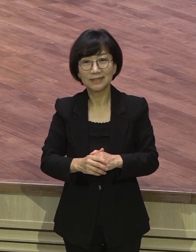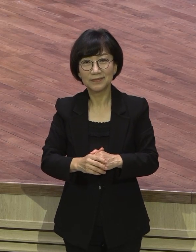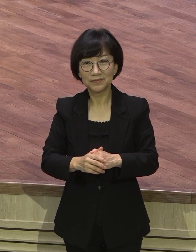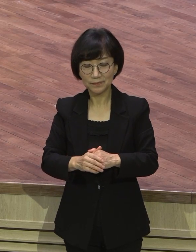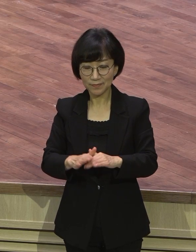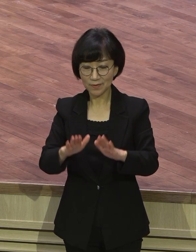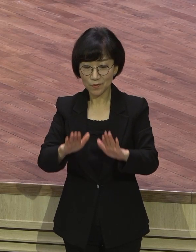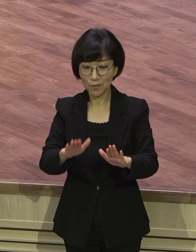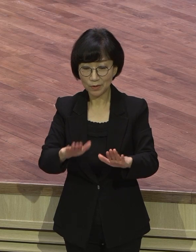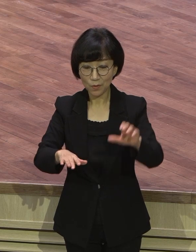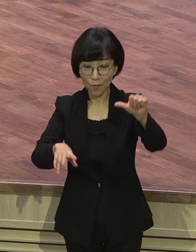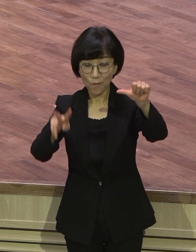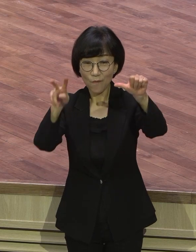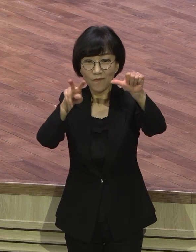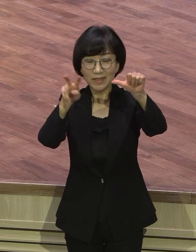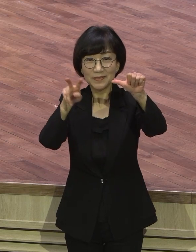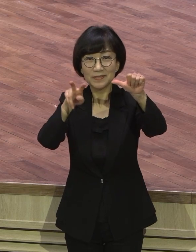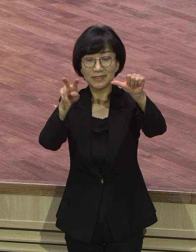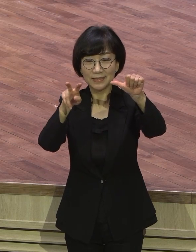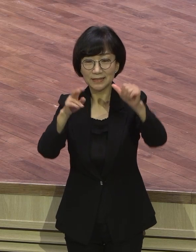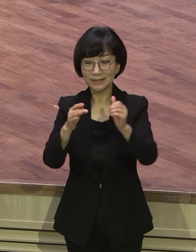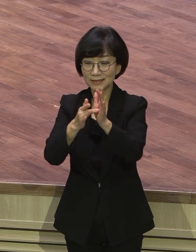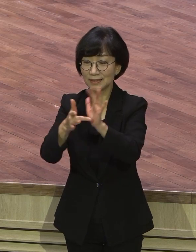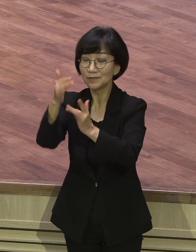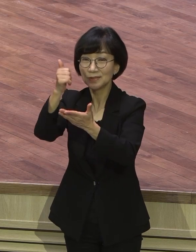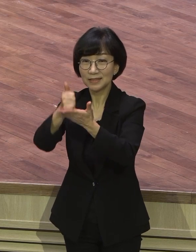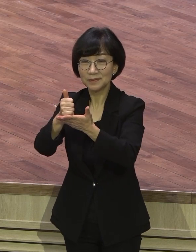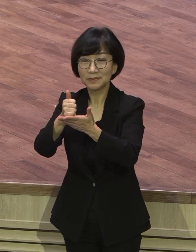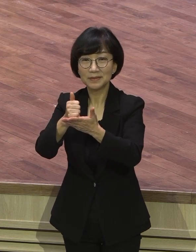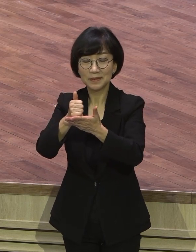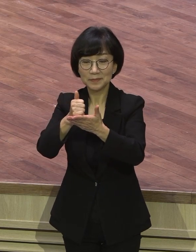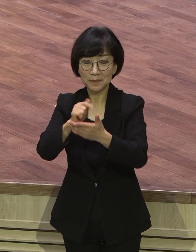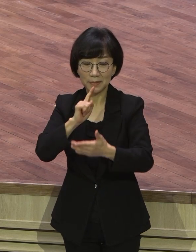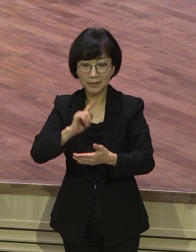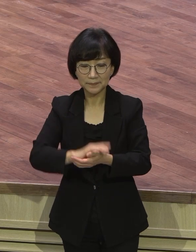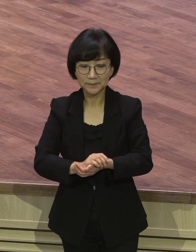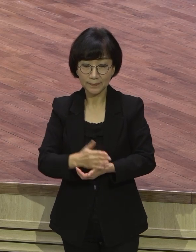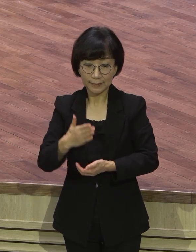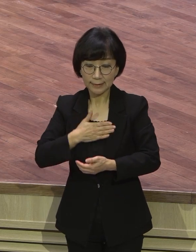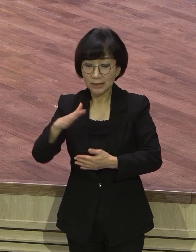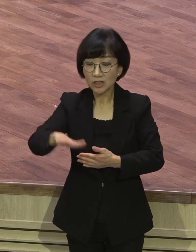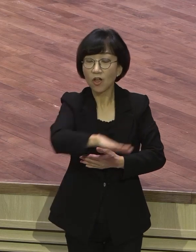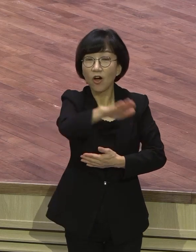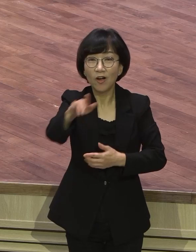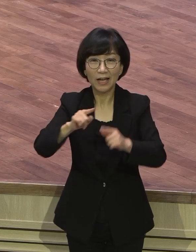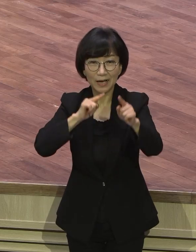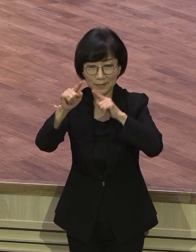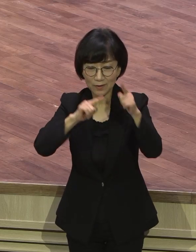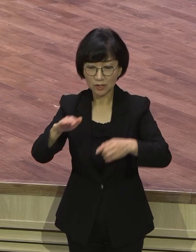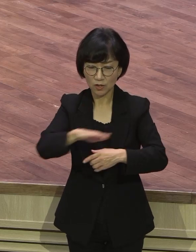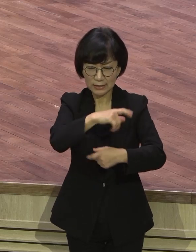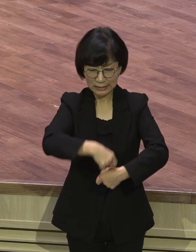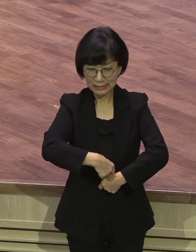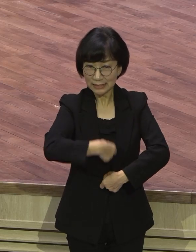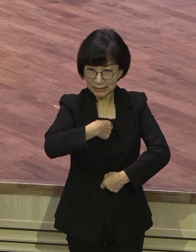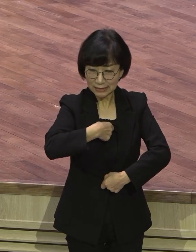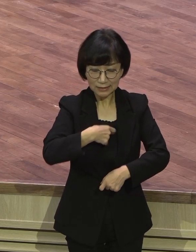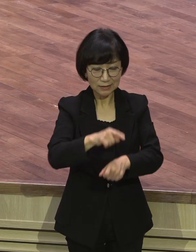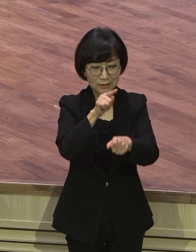본문 20절에 보면 예수님께서 신이 이 사실을 밝히고 계시면 내가 너에게 이뤄오니 너의 의의가